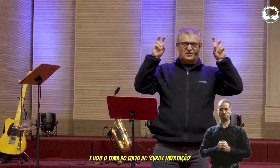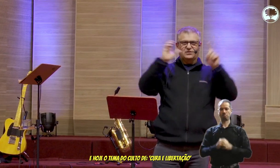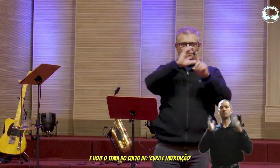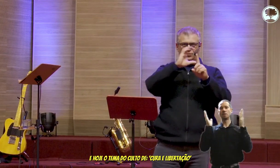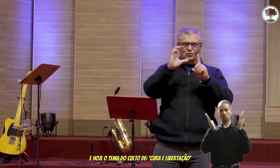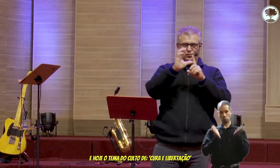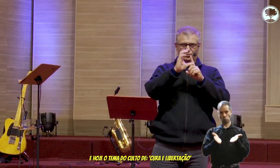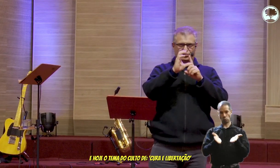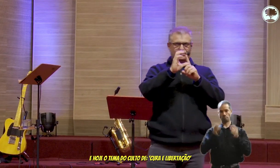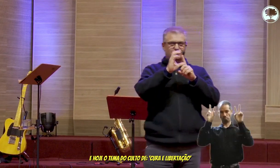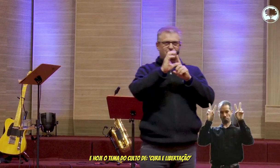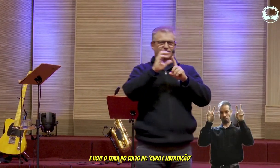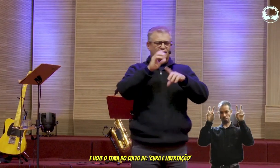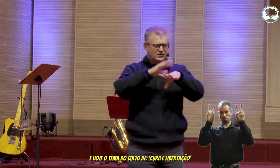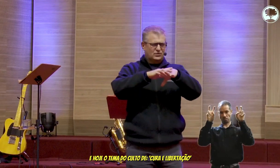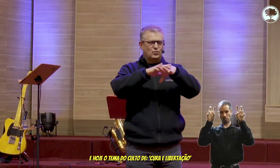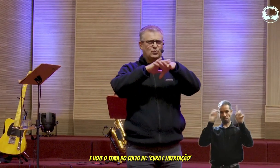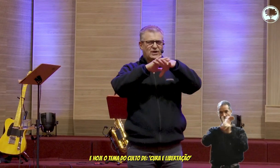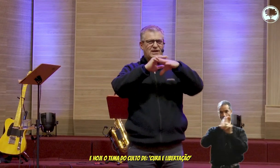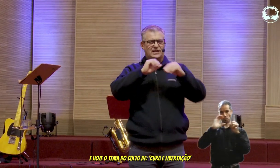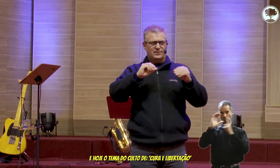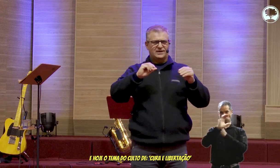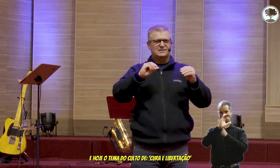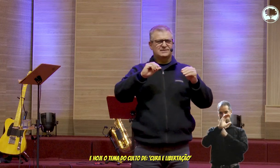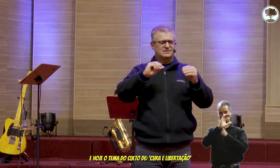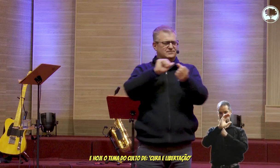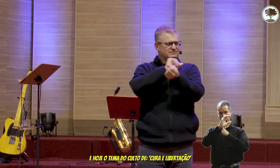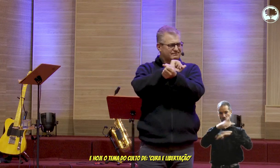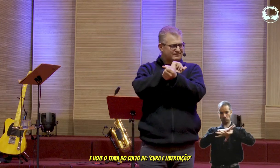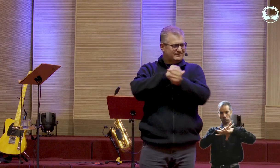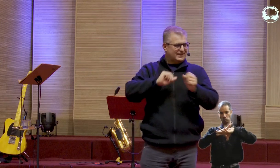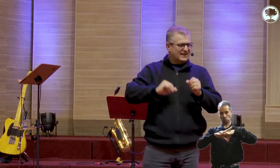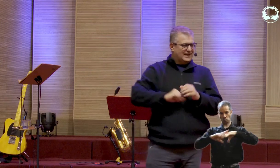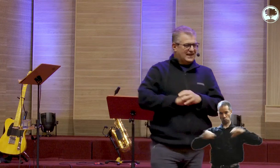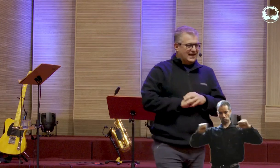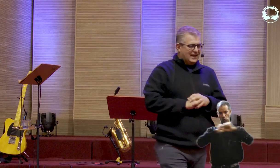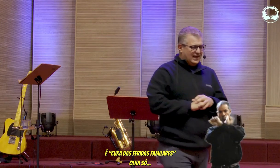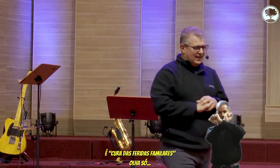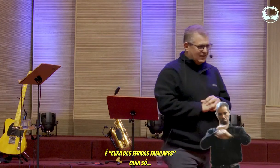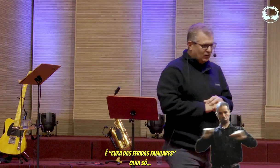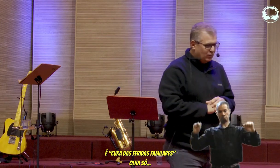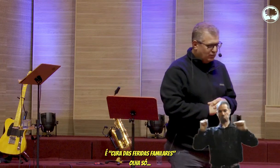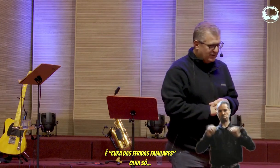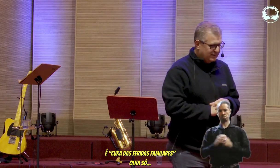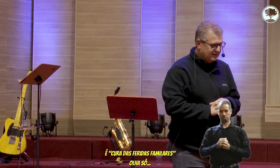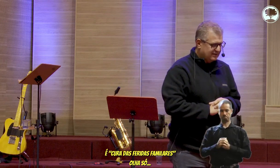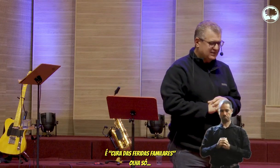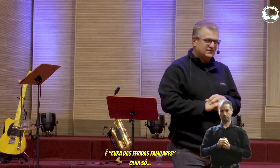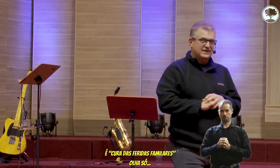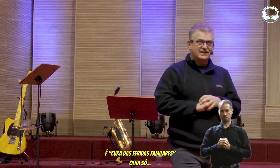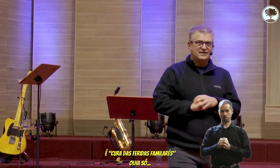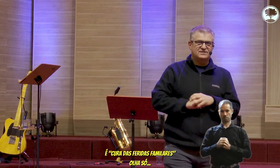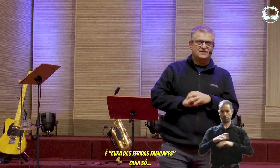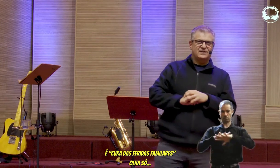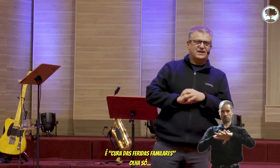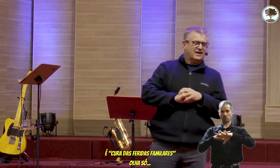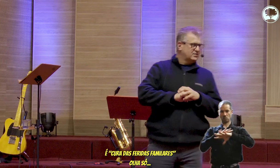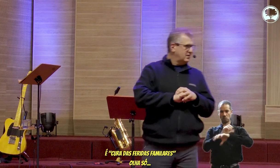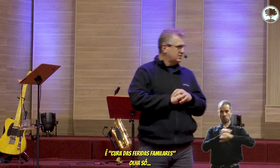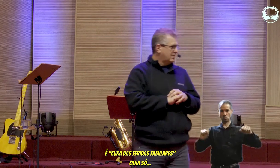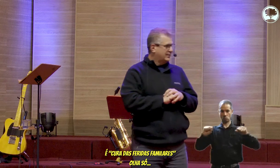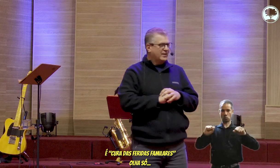o tema do culto de cura e libertação é cura das feridas